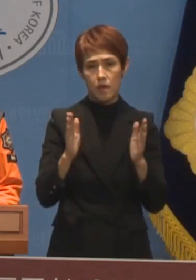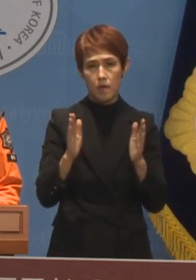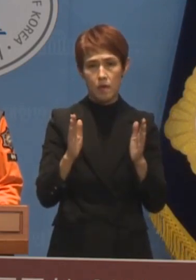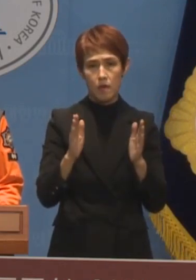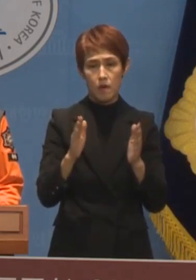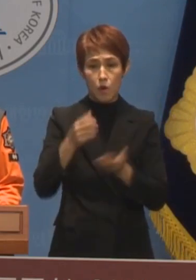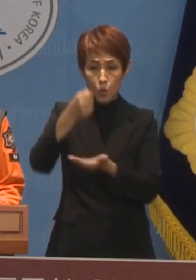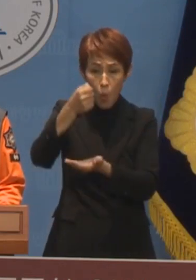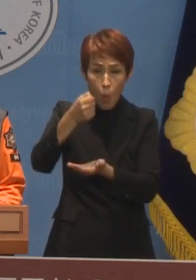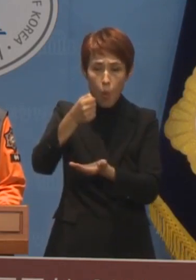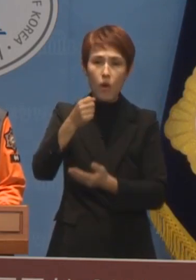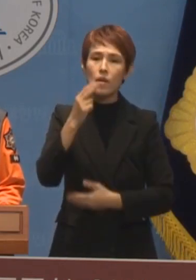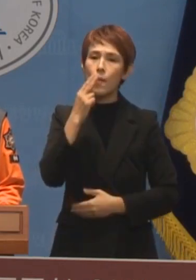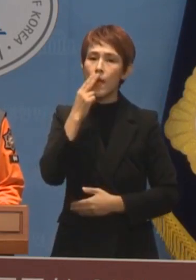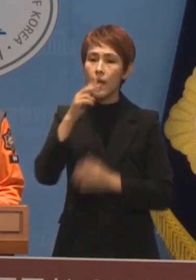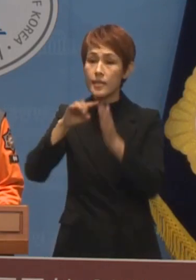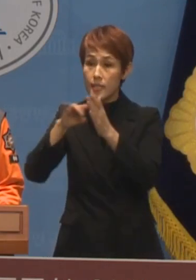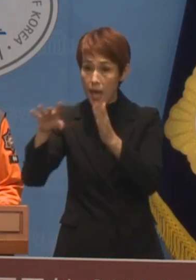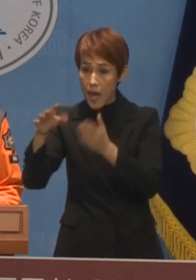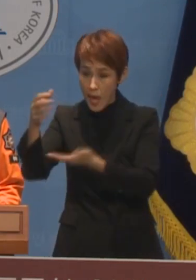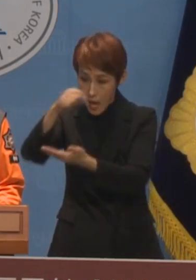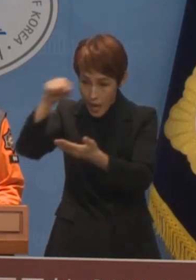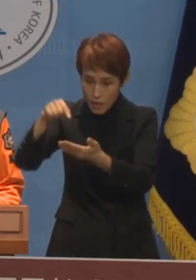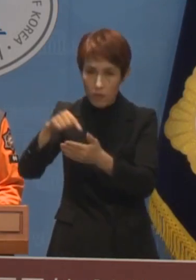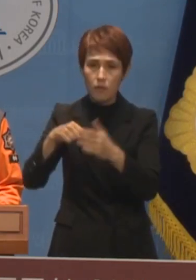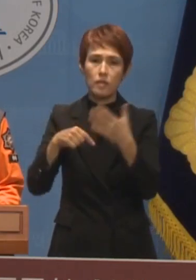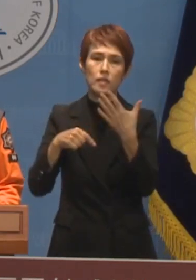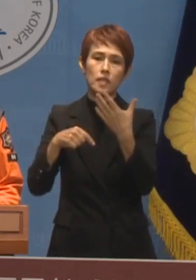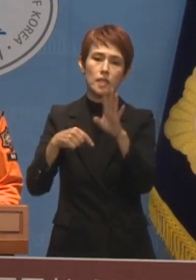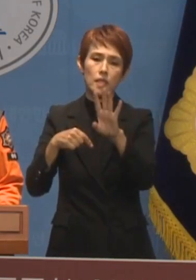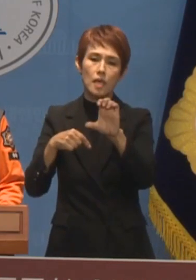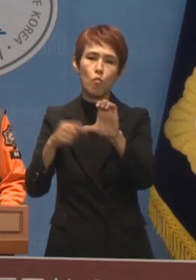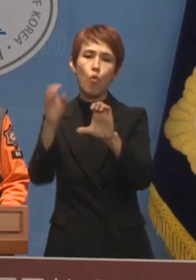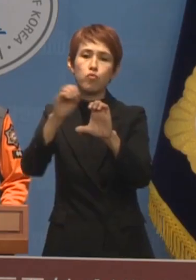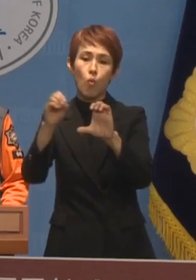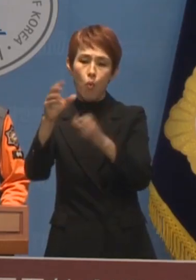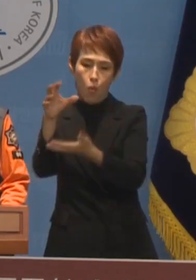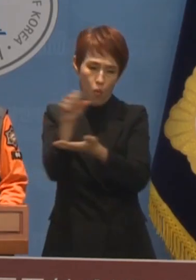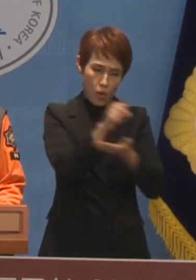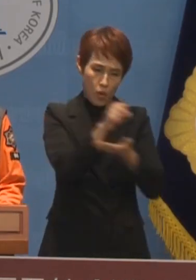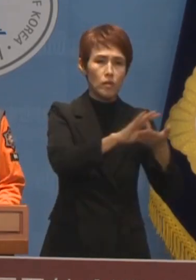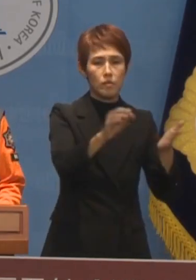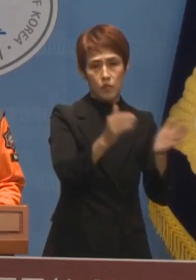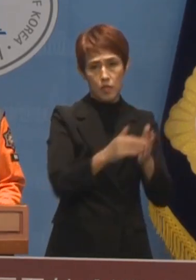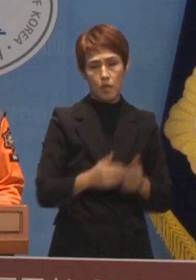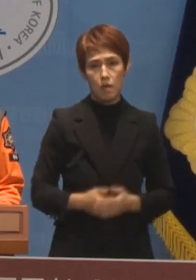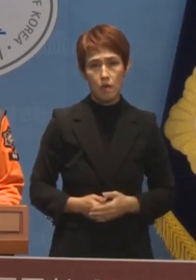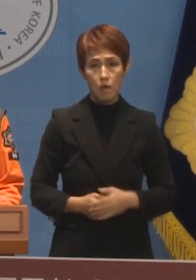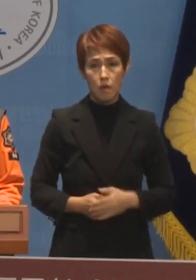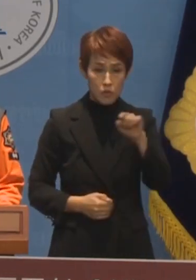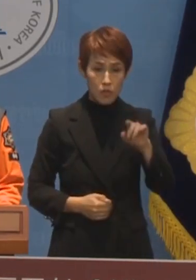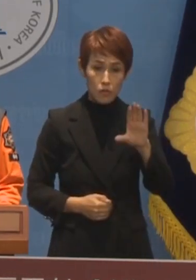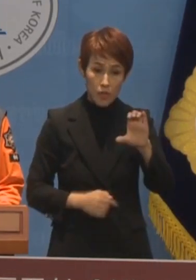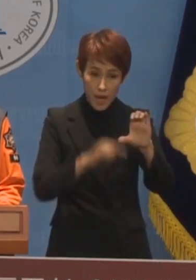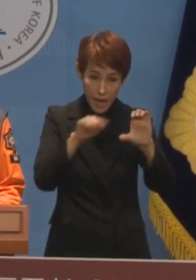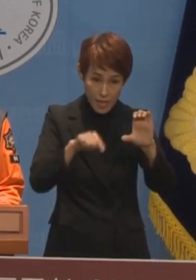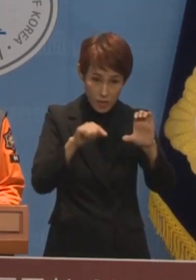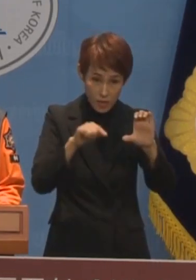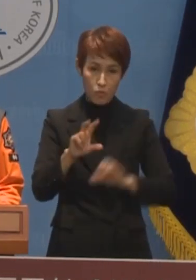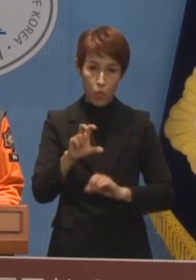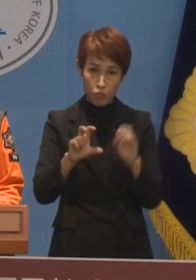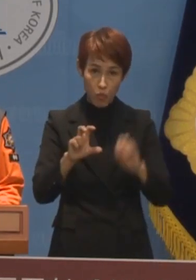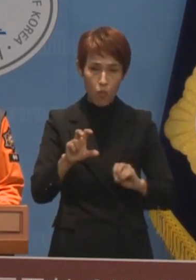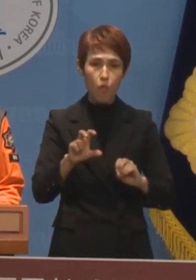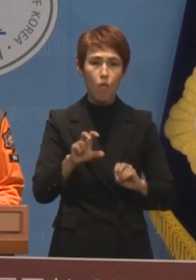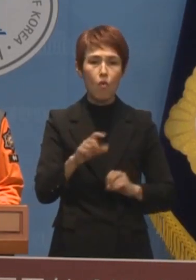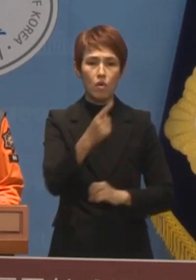재원은 담배 개별 소비세 총액의 45%로 충당됩니다. 이 중 25%는 소방 인력의